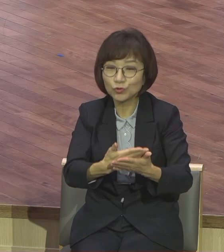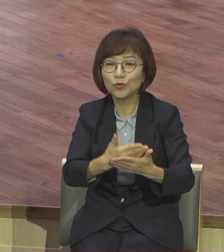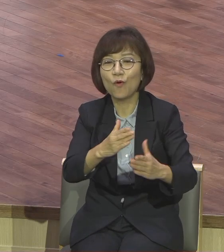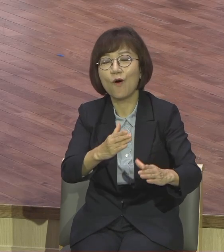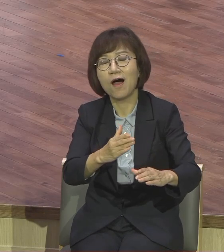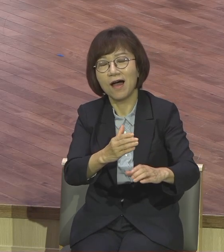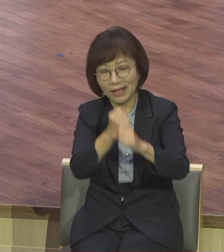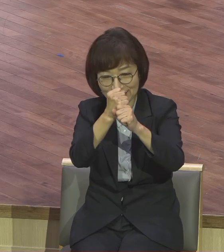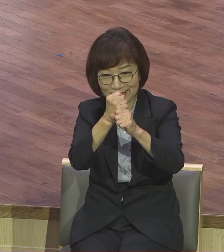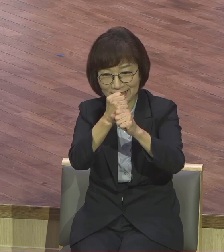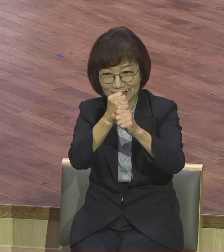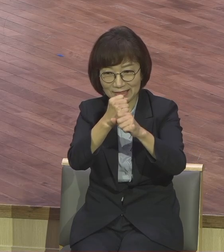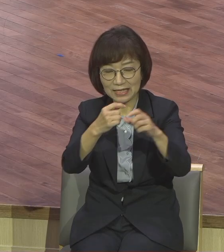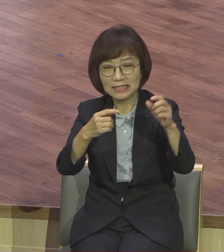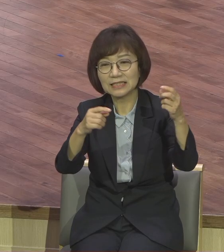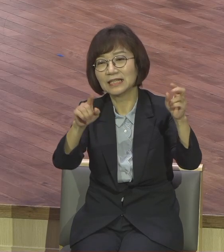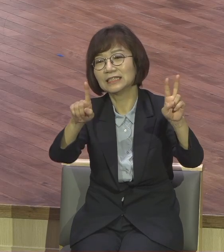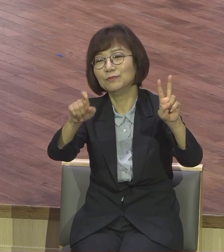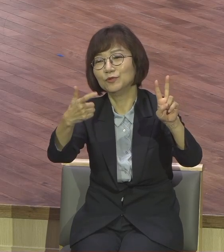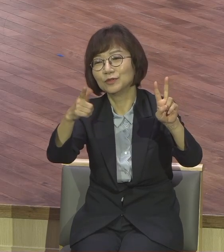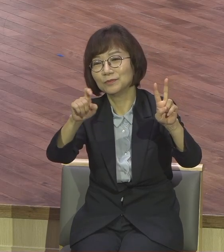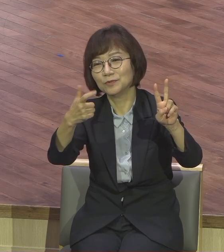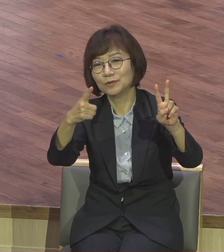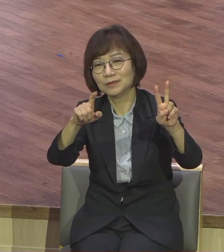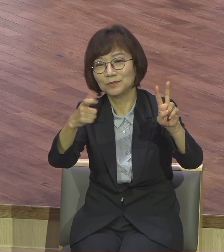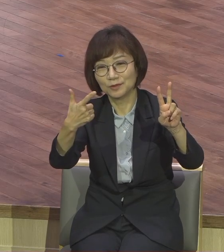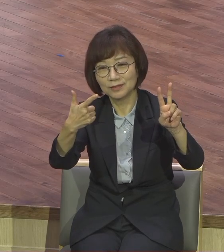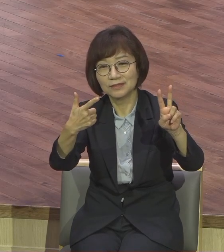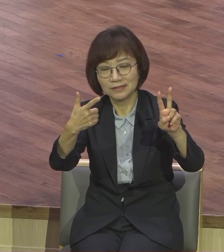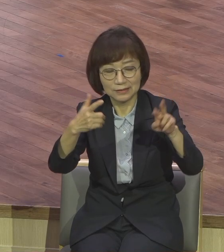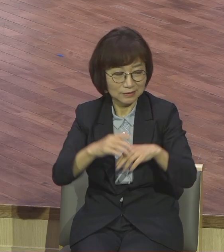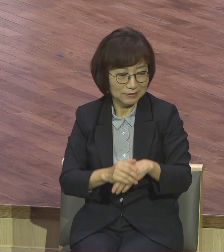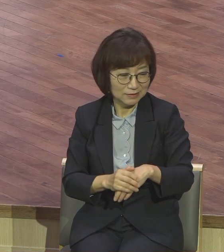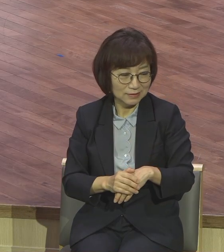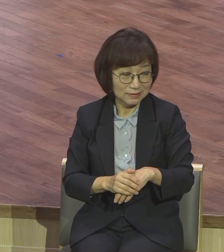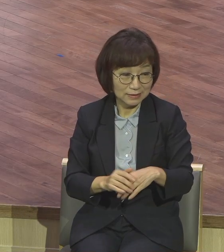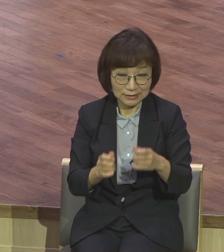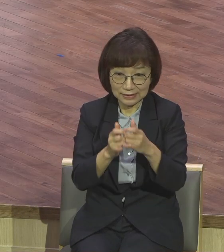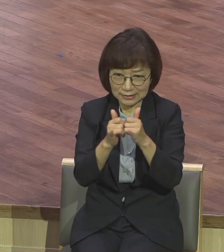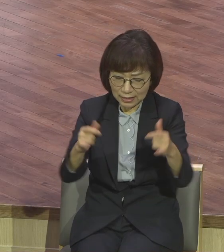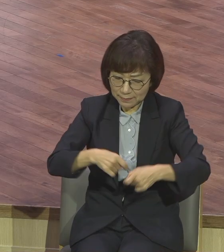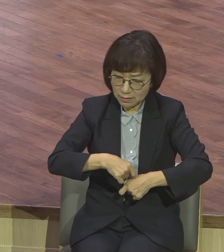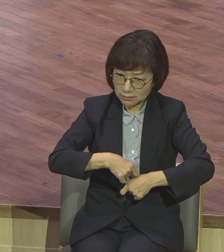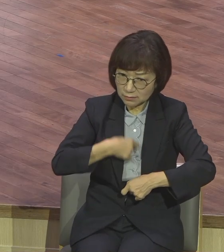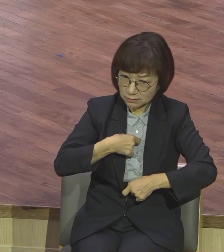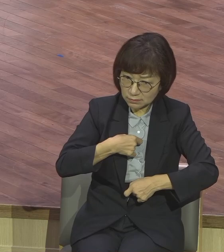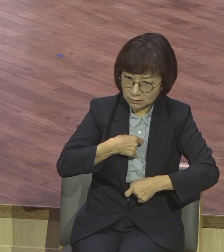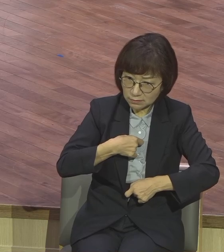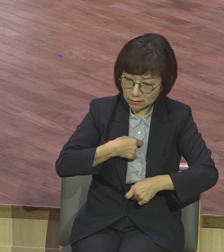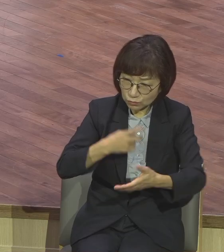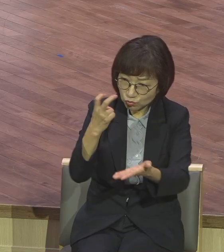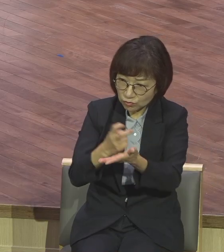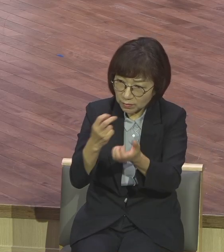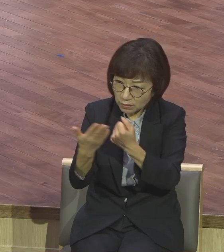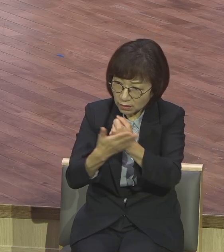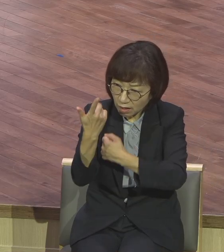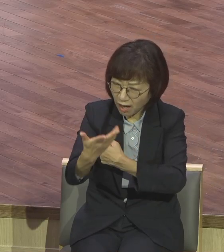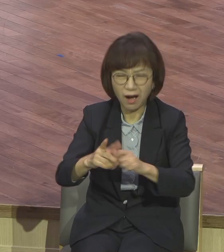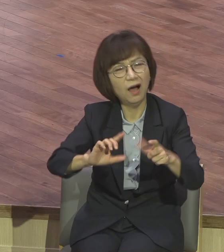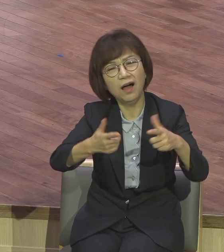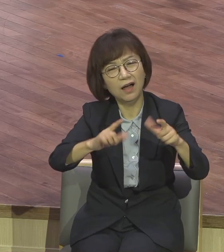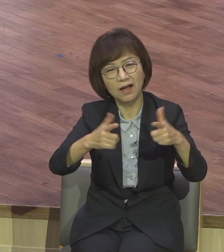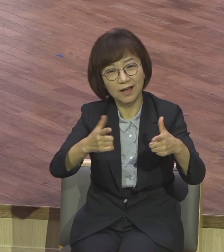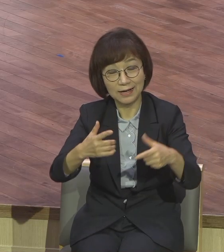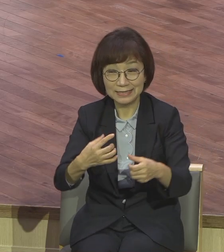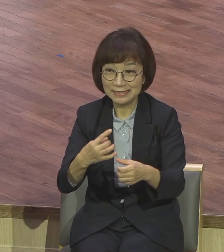복음의 핵심이 뭐요? 다 나와 있습니다. 사람이 어렵게 되는 것은 율법의 행위로 말미암아 된 것이 아니오 오직